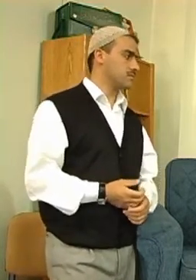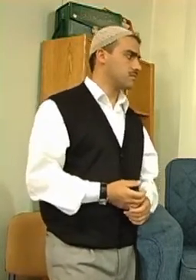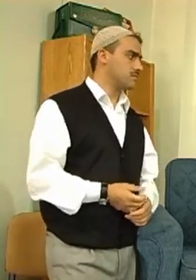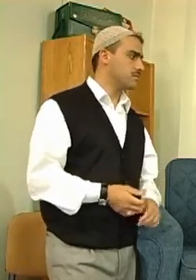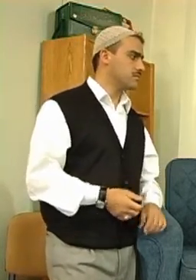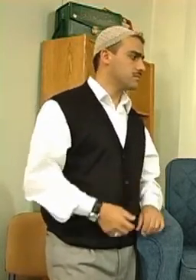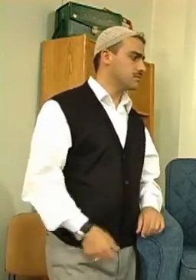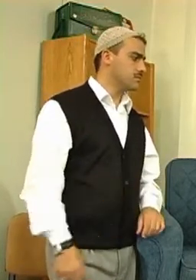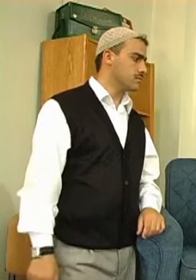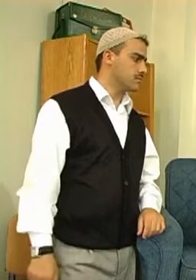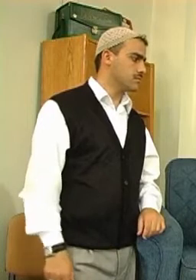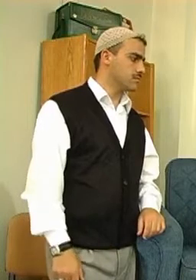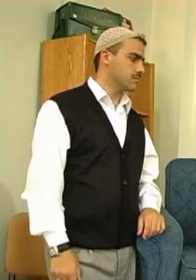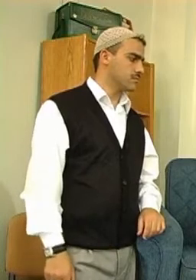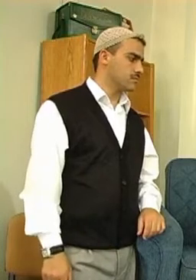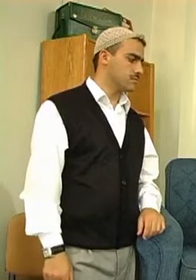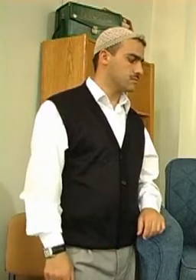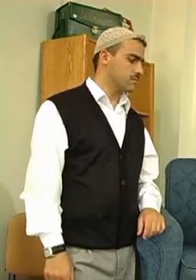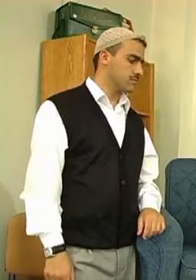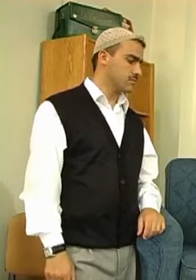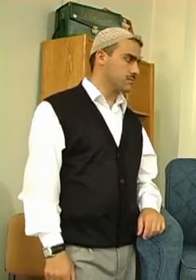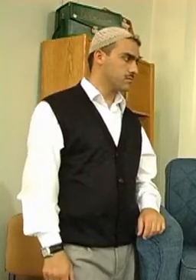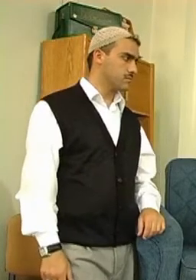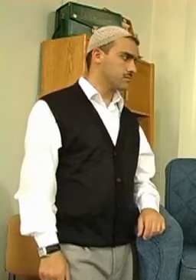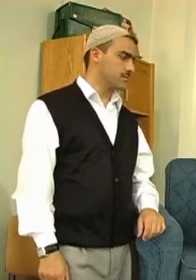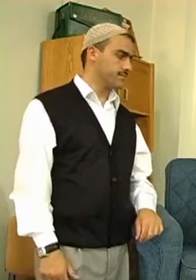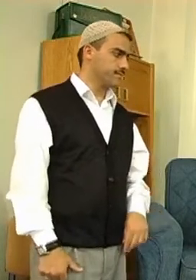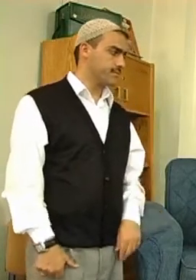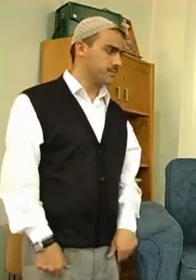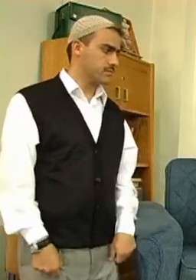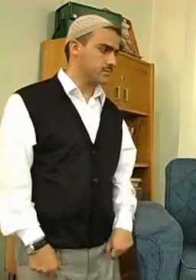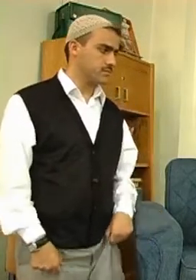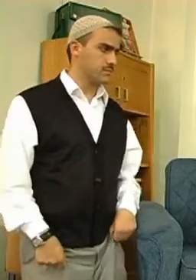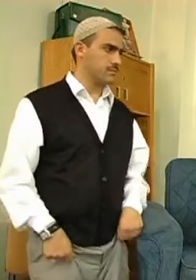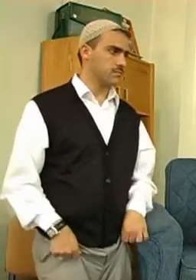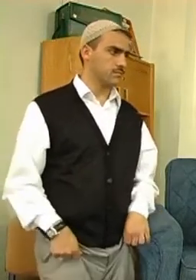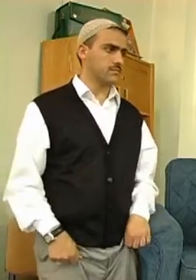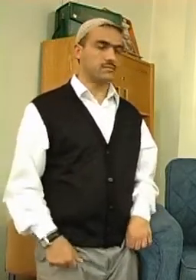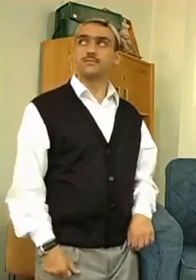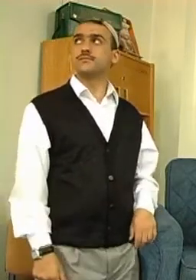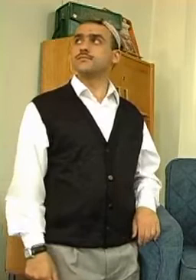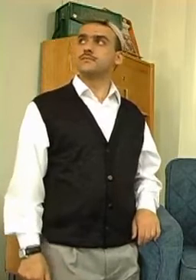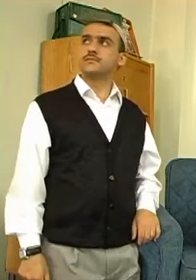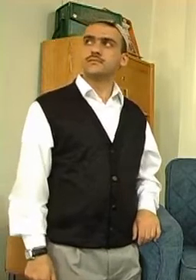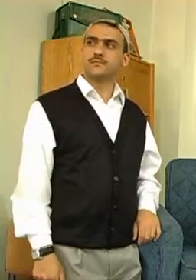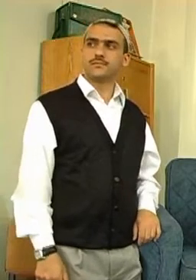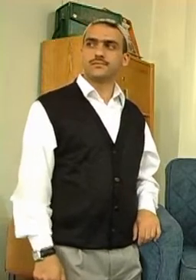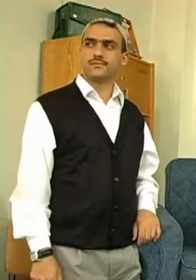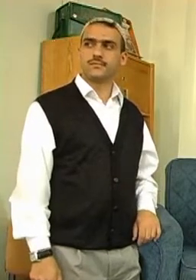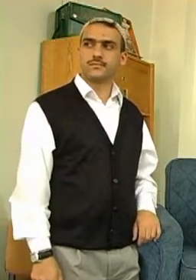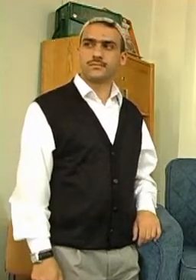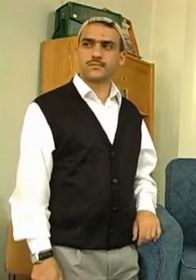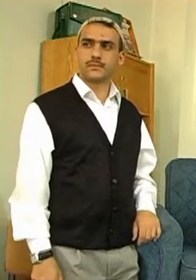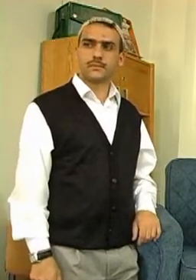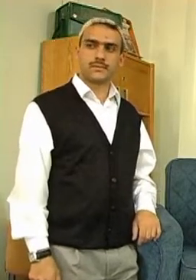Tabii insanın yüksekliğine akıl ermiyor. Üstad değişik yerlerde izah ediyor. Bir yerde diyor ki işte mesela zerre kadar